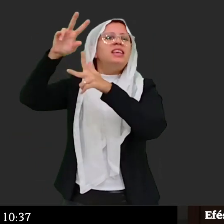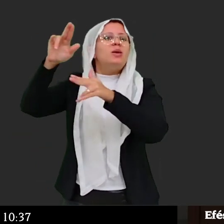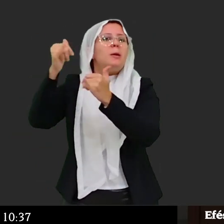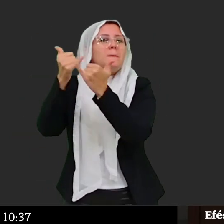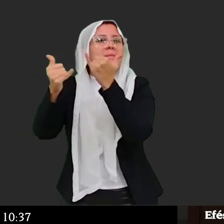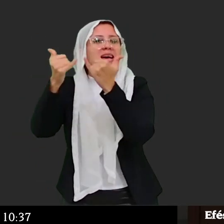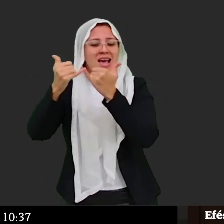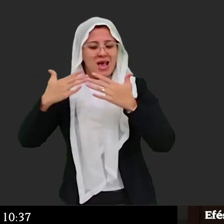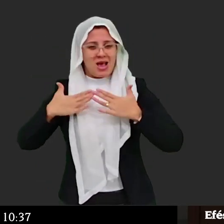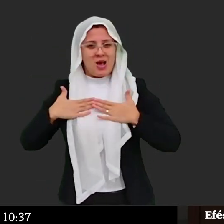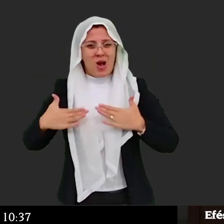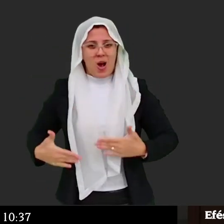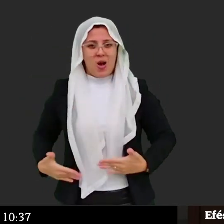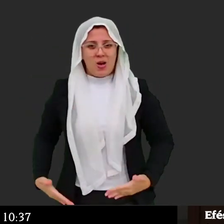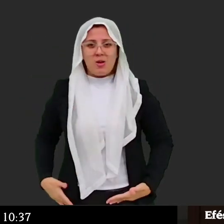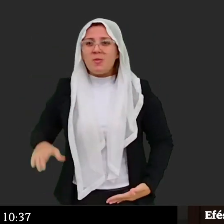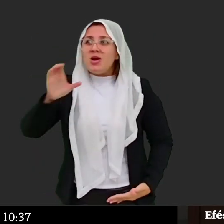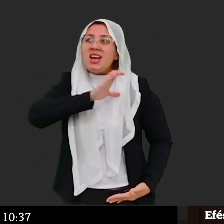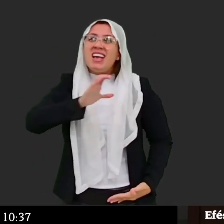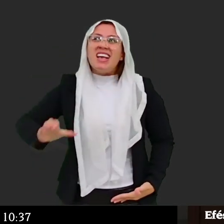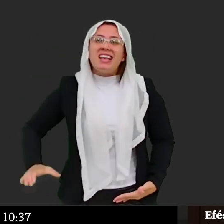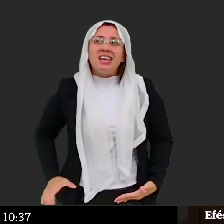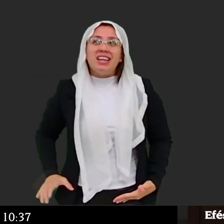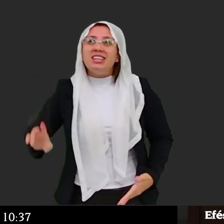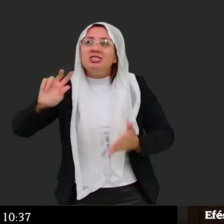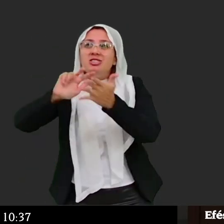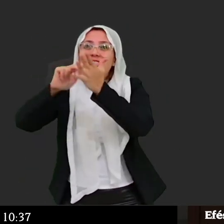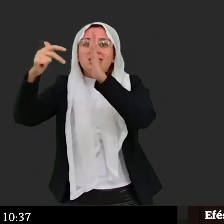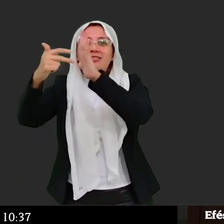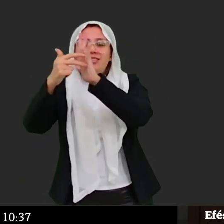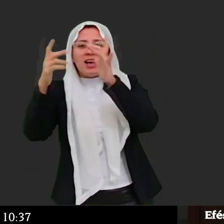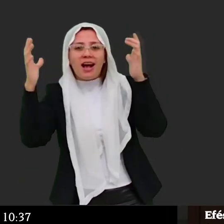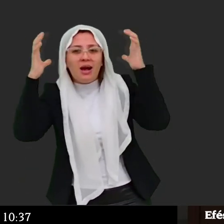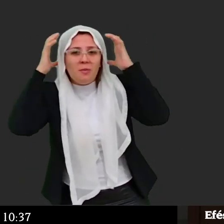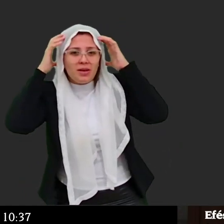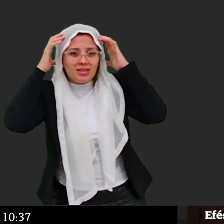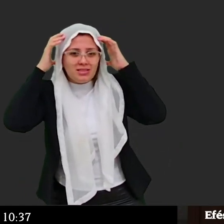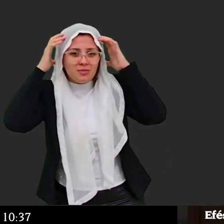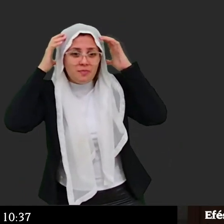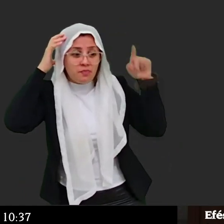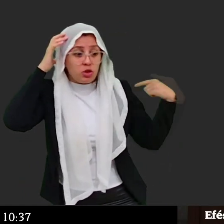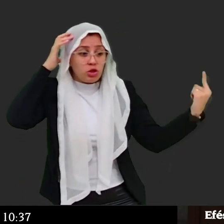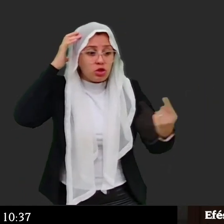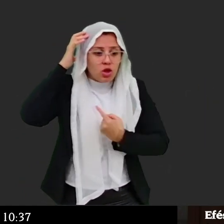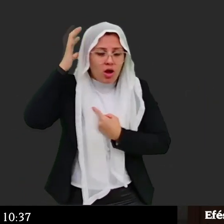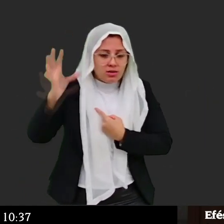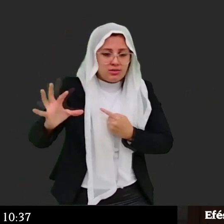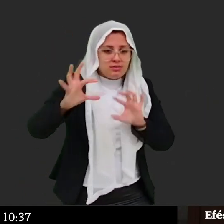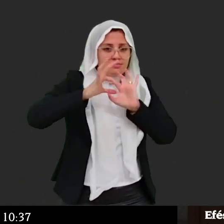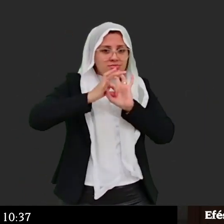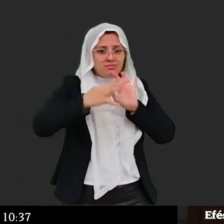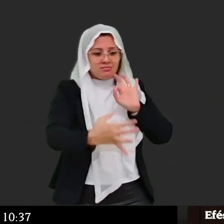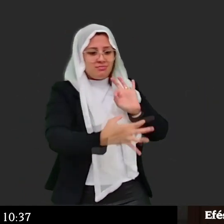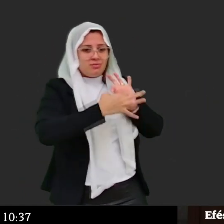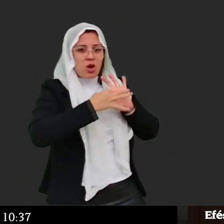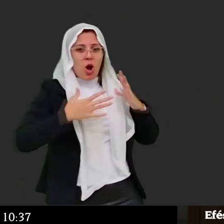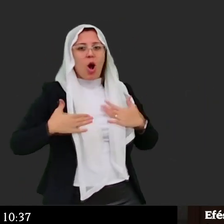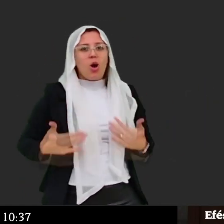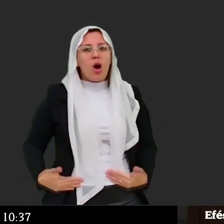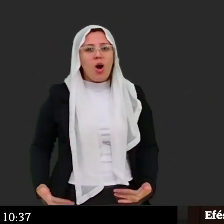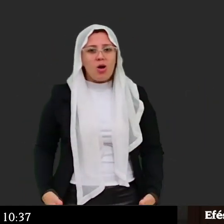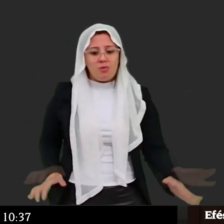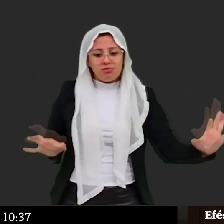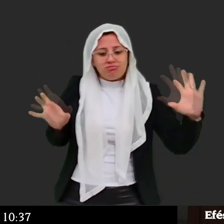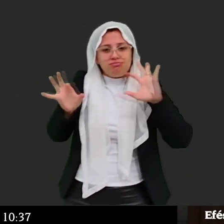bem ajustado e ligado pelo auxílio de todas as juntas, segundo a justa operação